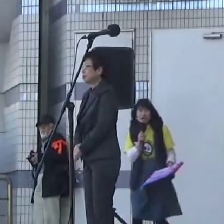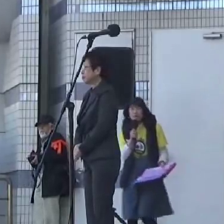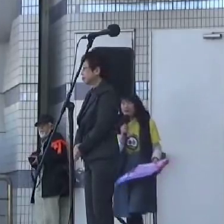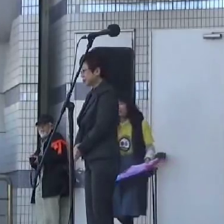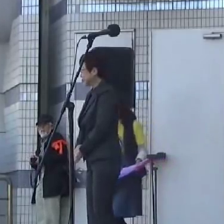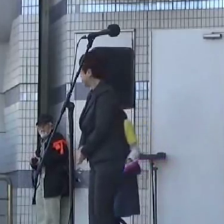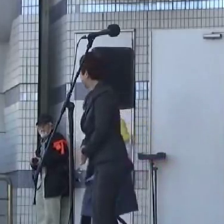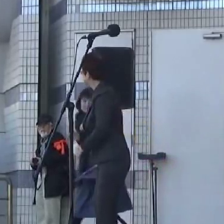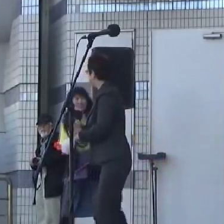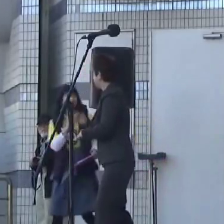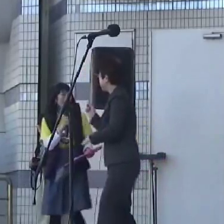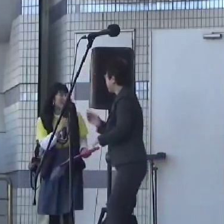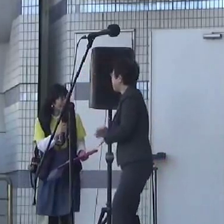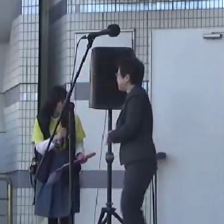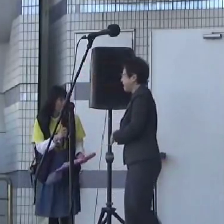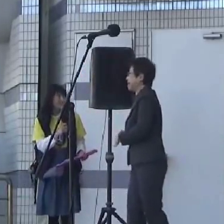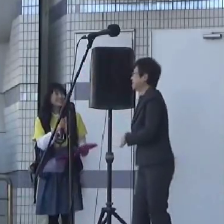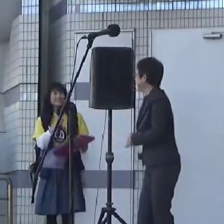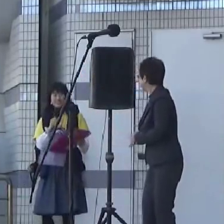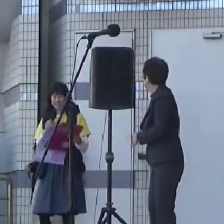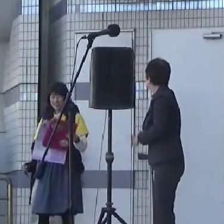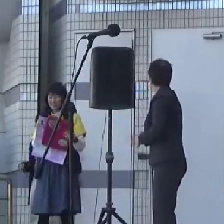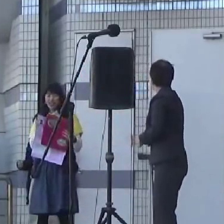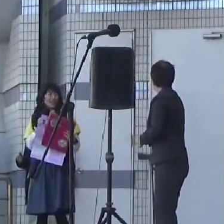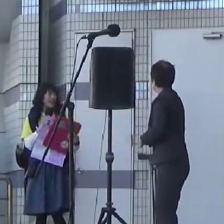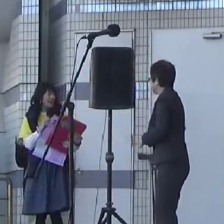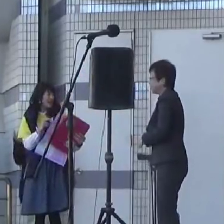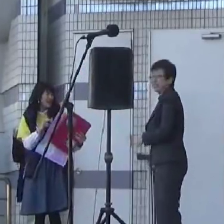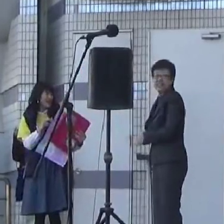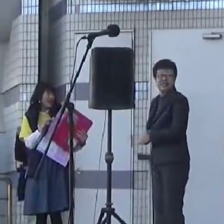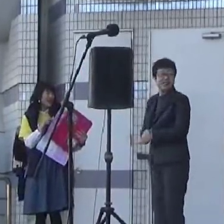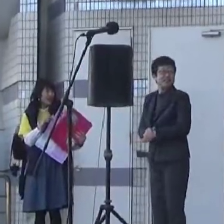富田さん、どうもありがとうございました。